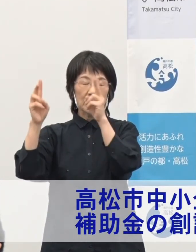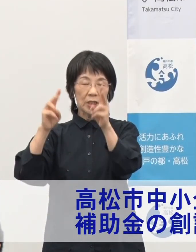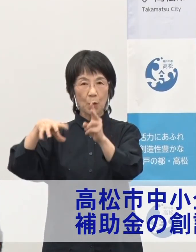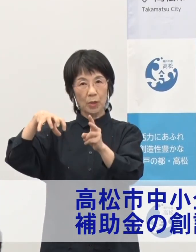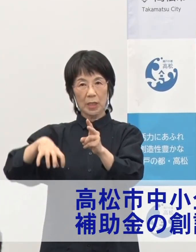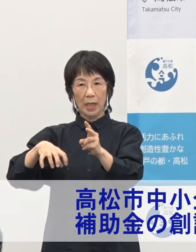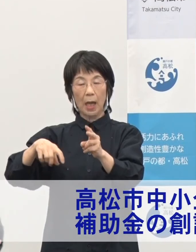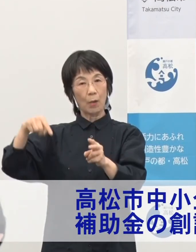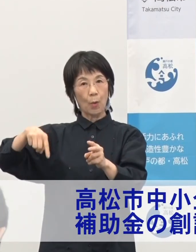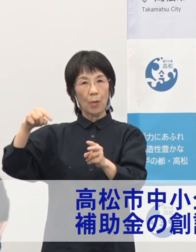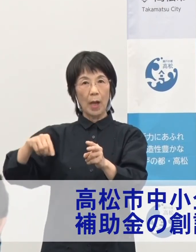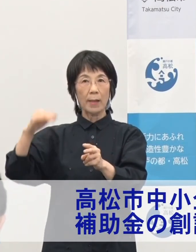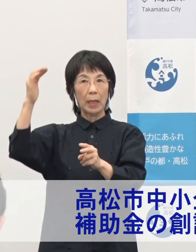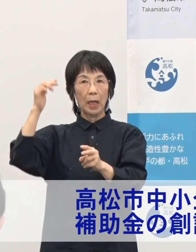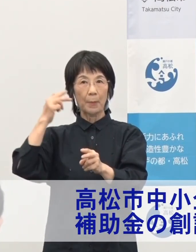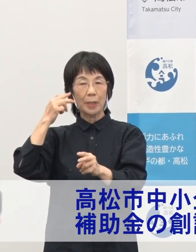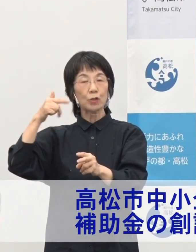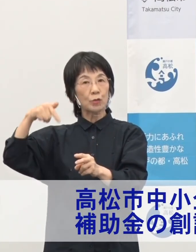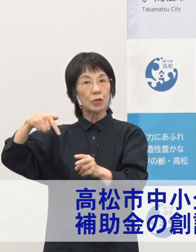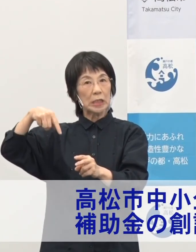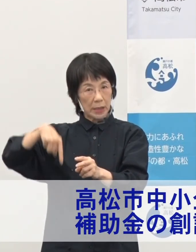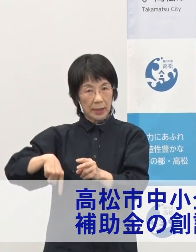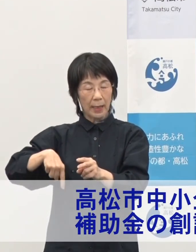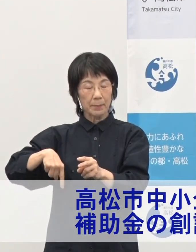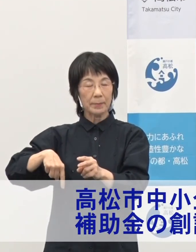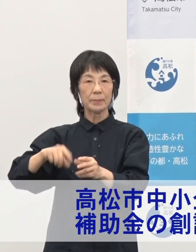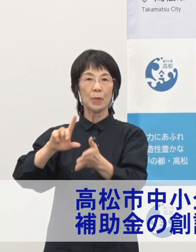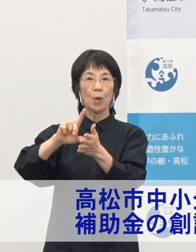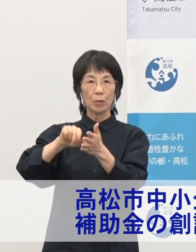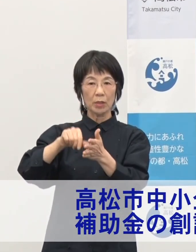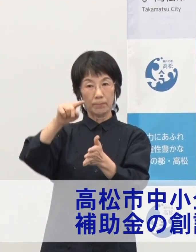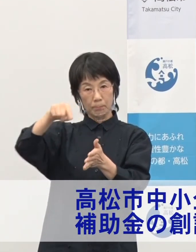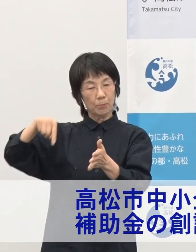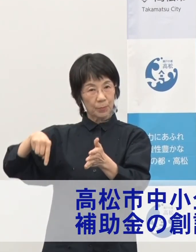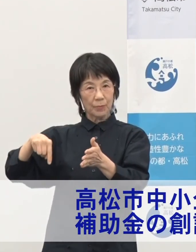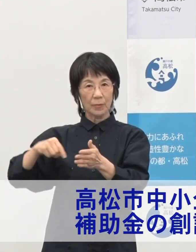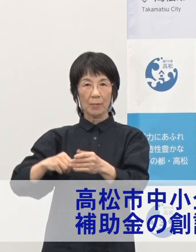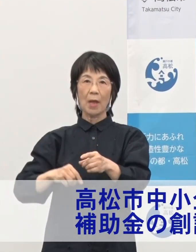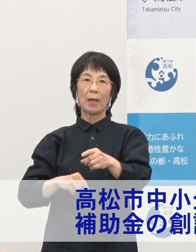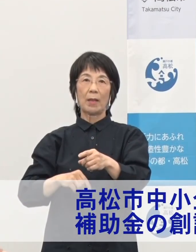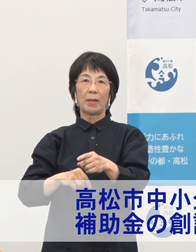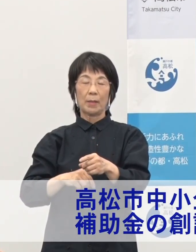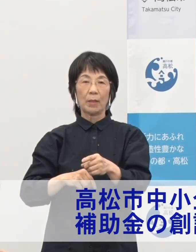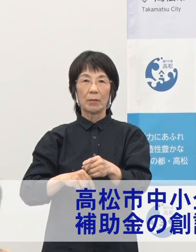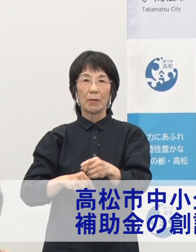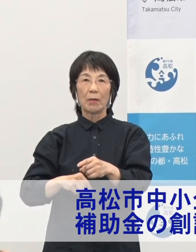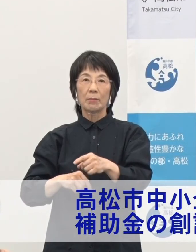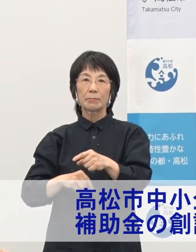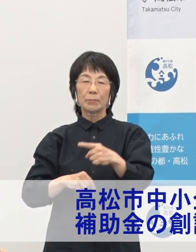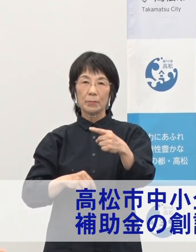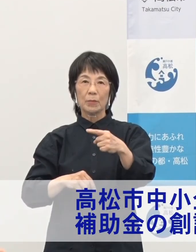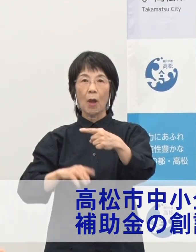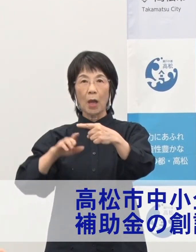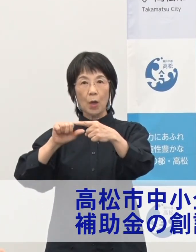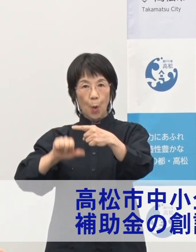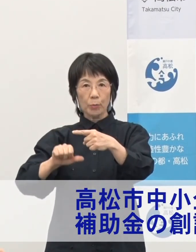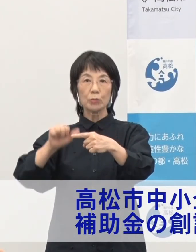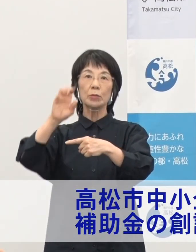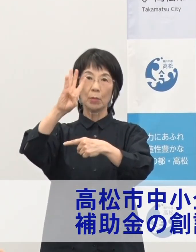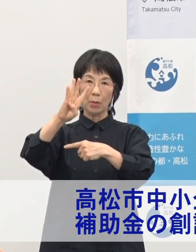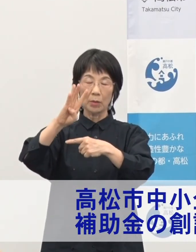まあ本店所在地が琢磨しないということですが市内事業者の場合には3/4の補助率を4/5に引き上げ